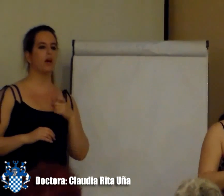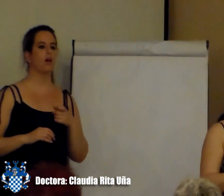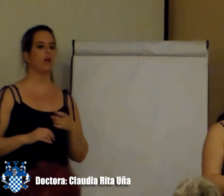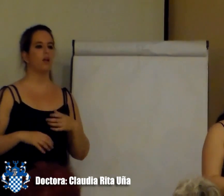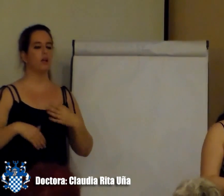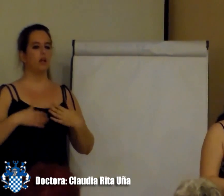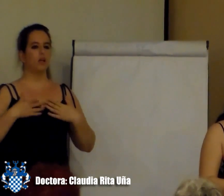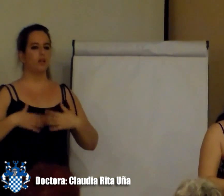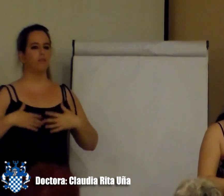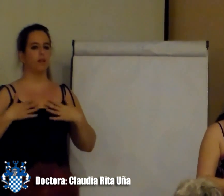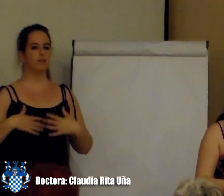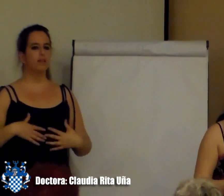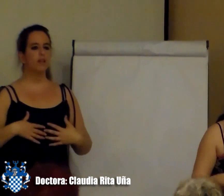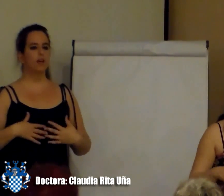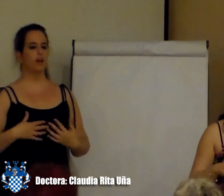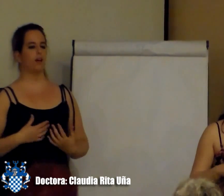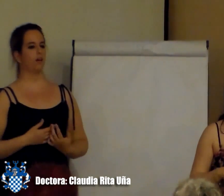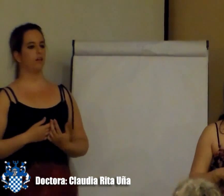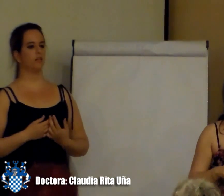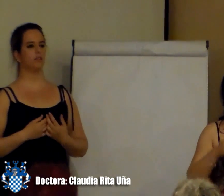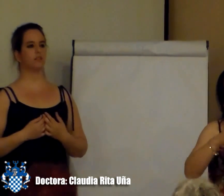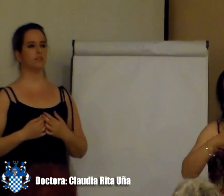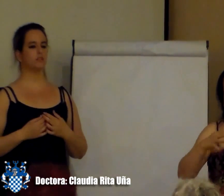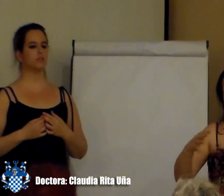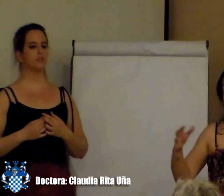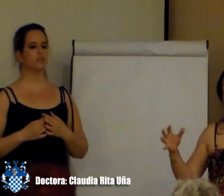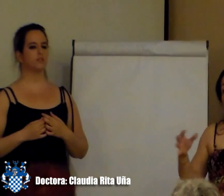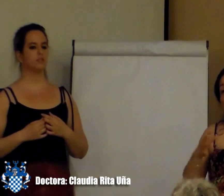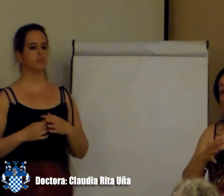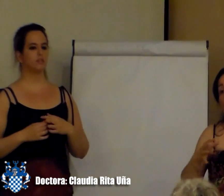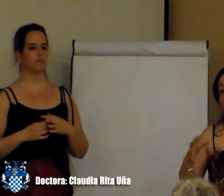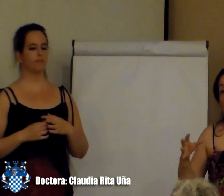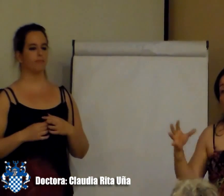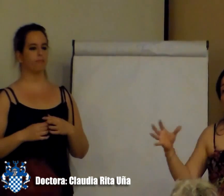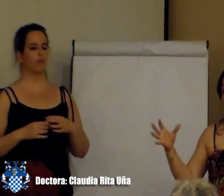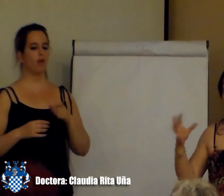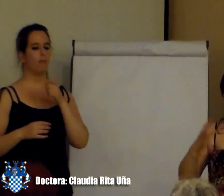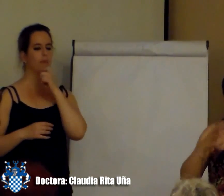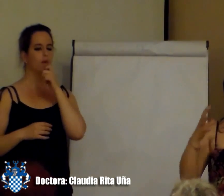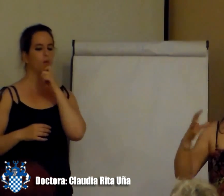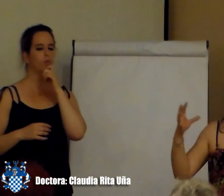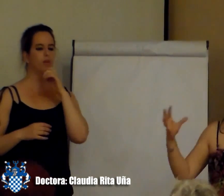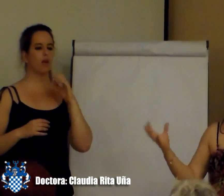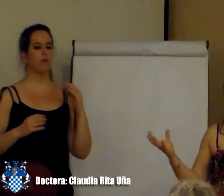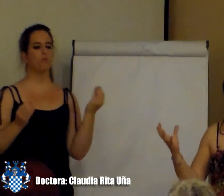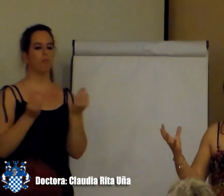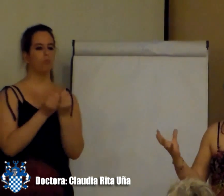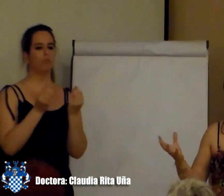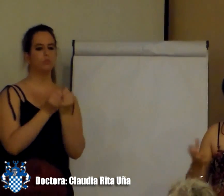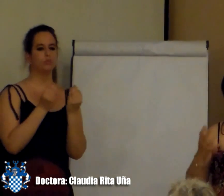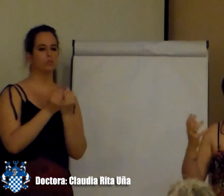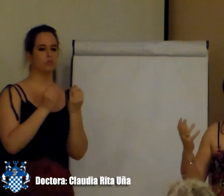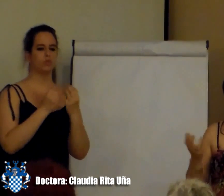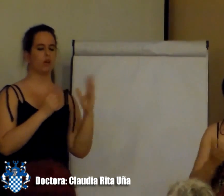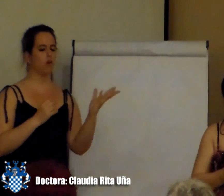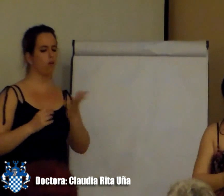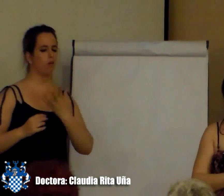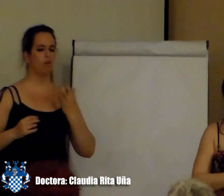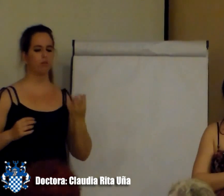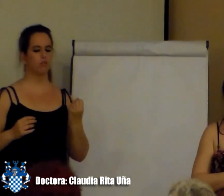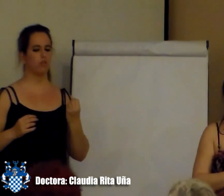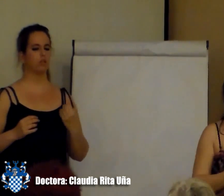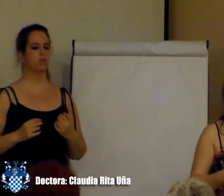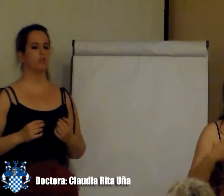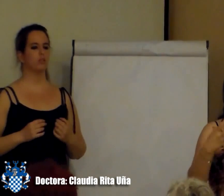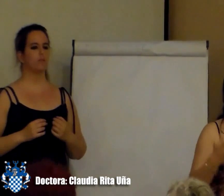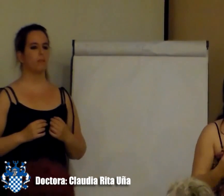fatiga, la gravedad de los trastornos cognitivos, y les pregunta un montón de cosas que son comorbilidades hoy en día o